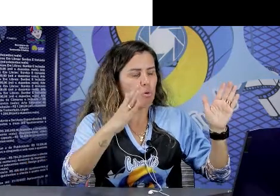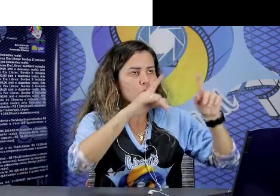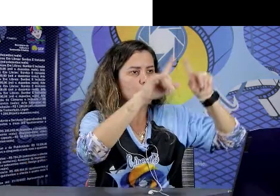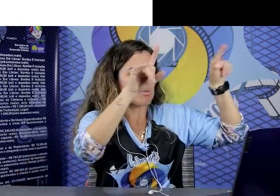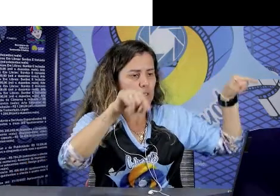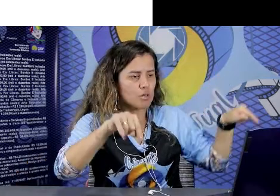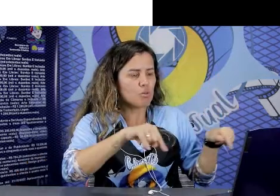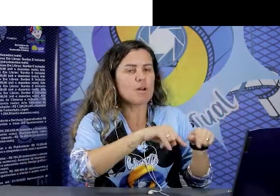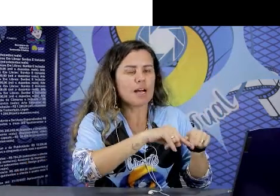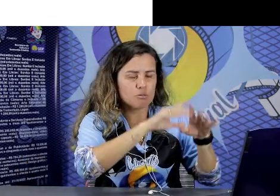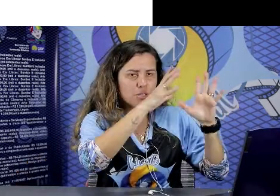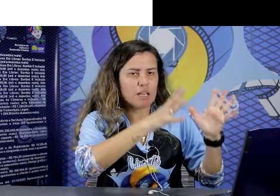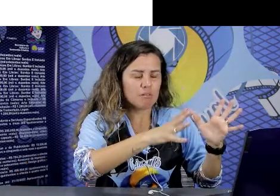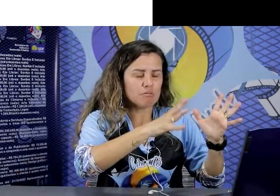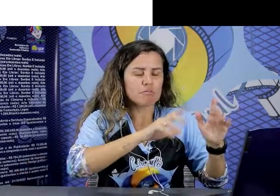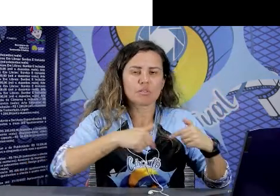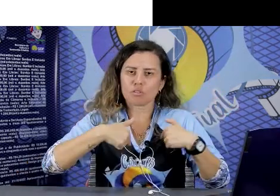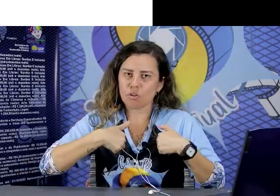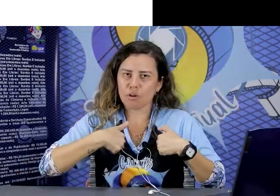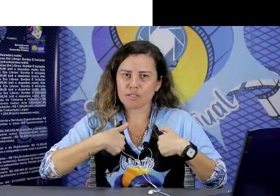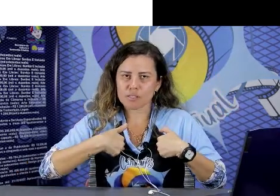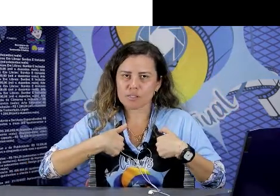Olho, lugar do sinal, nós,